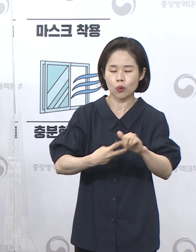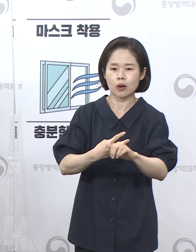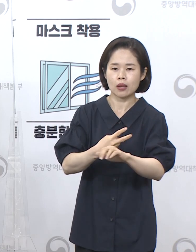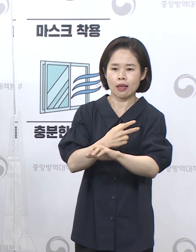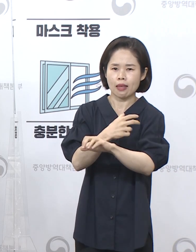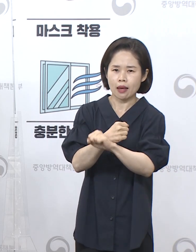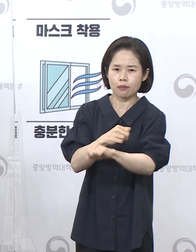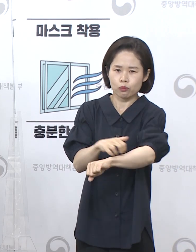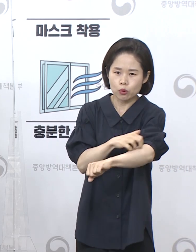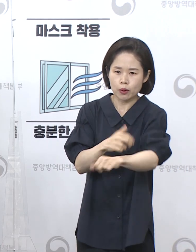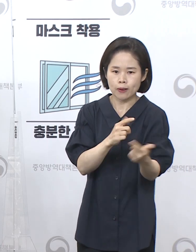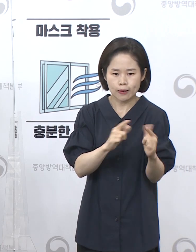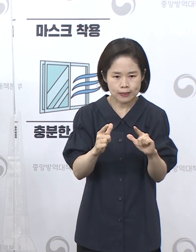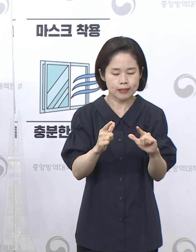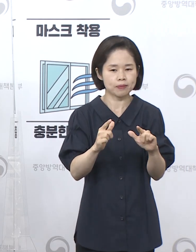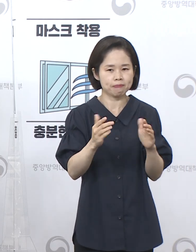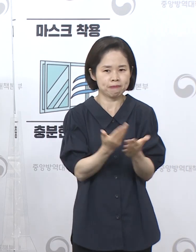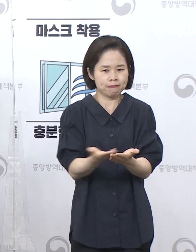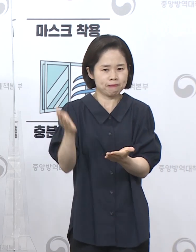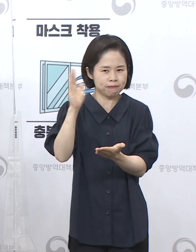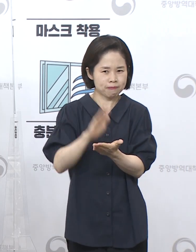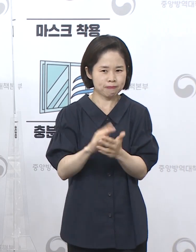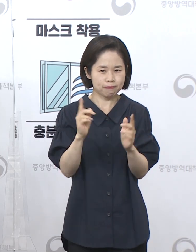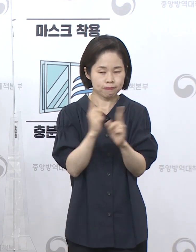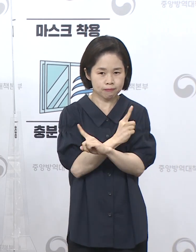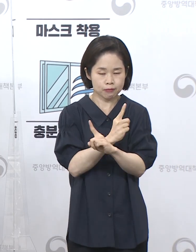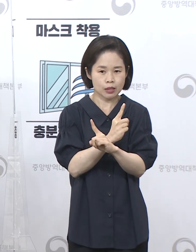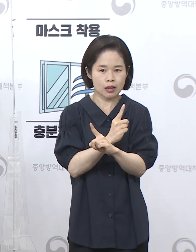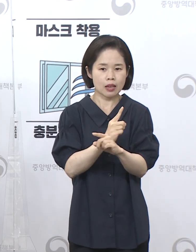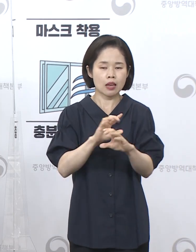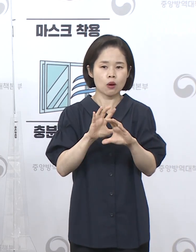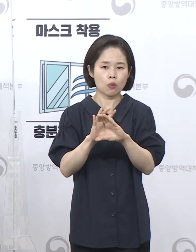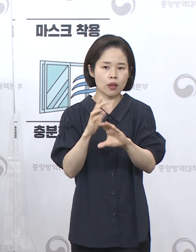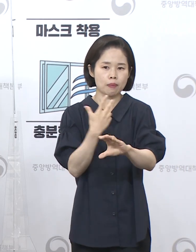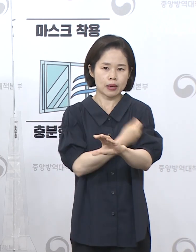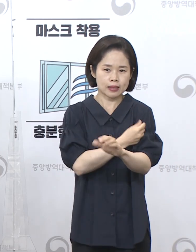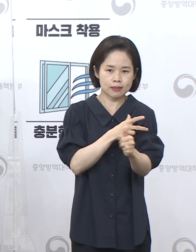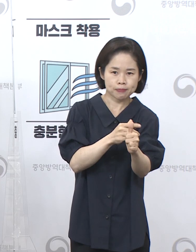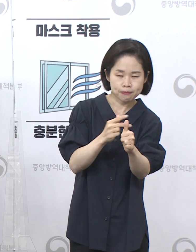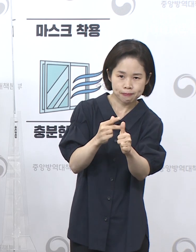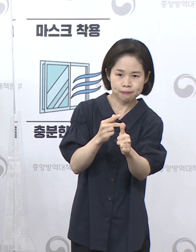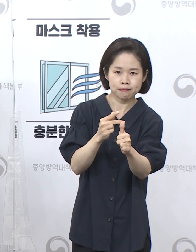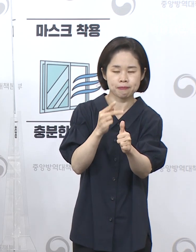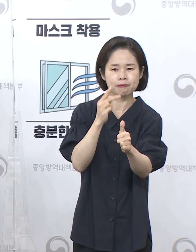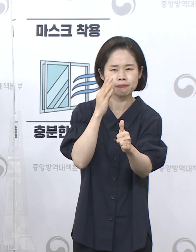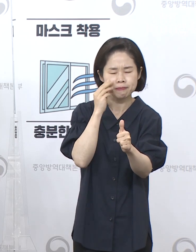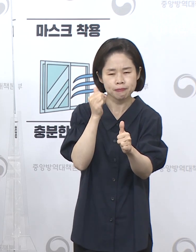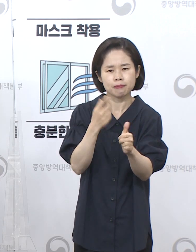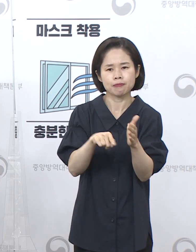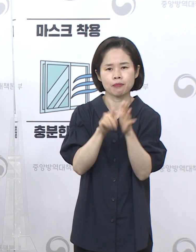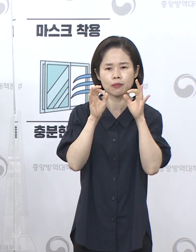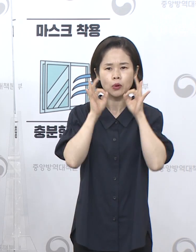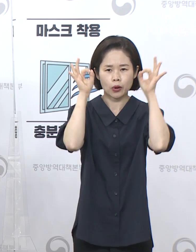개선해서 예방접종 일정과 예방접종 관리에 좀 더 철저를 기하도록 하겠습니다.